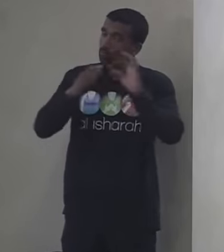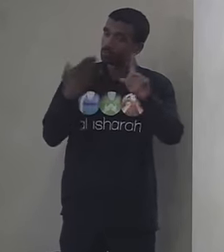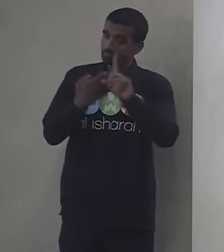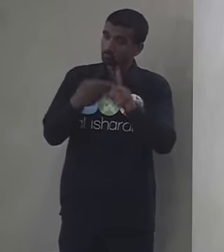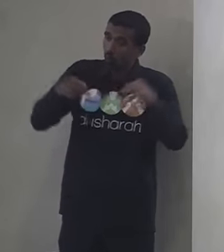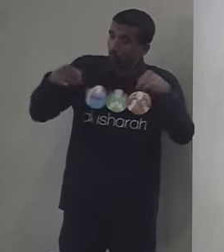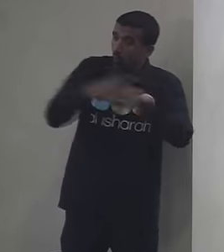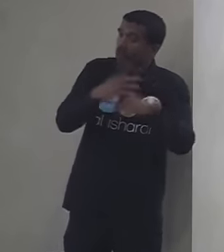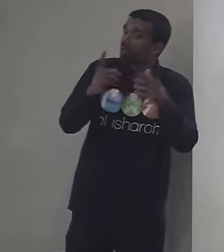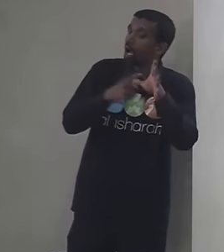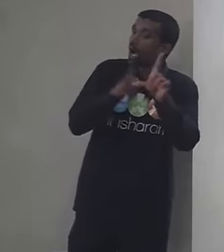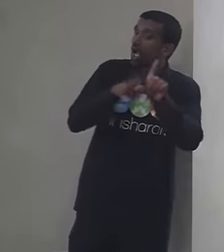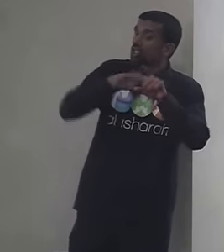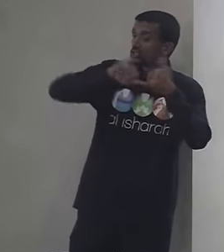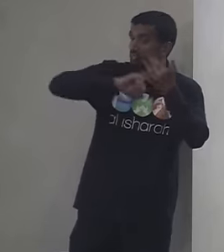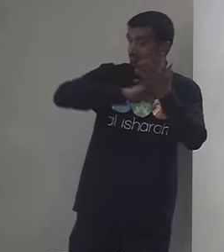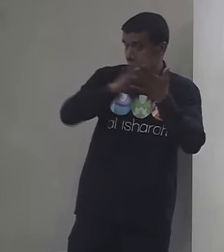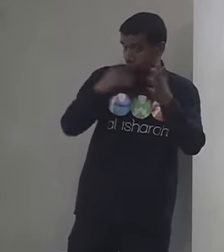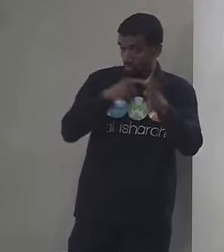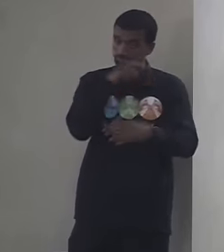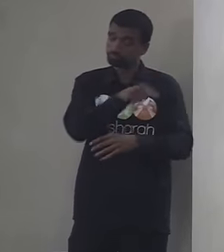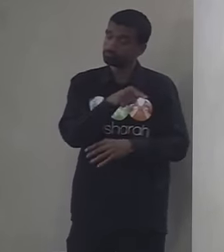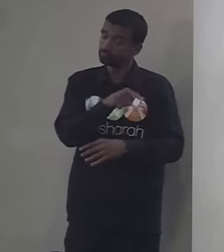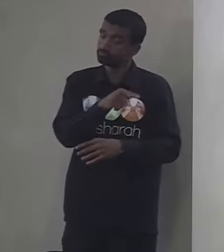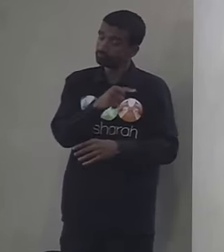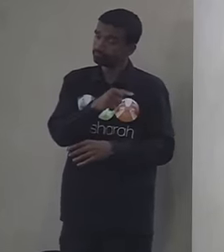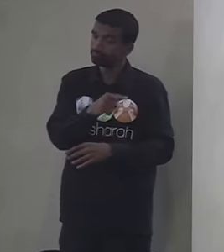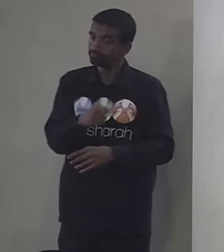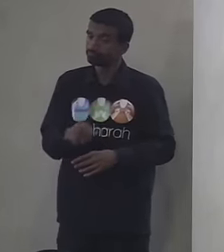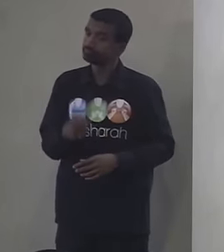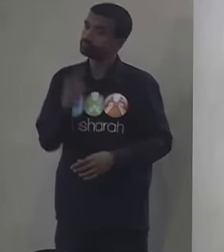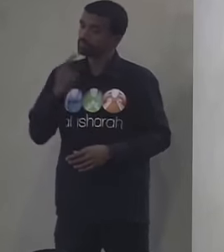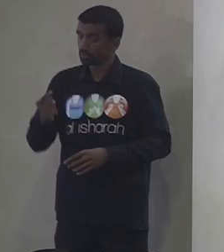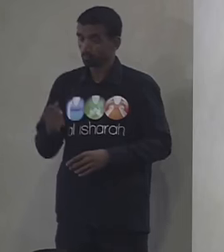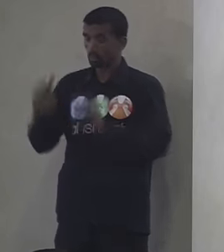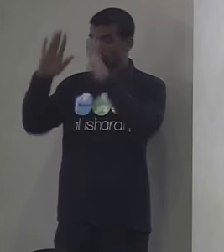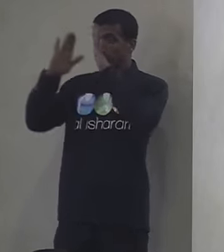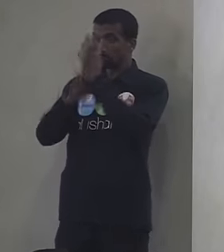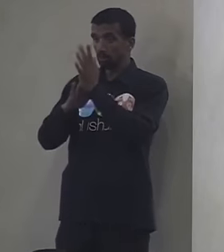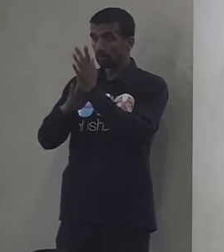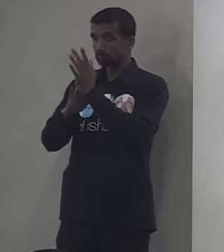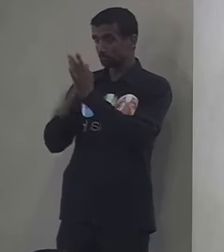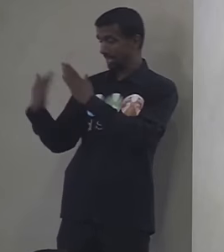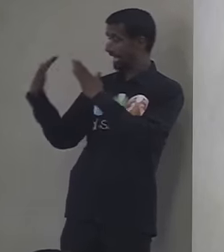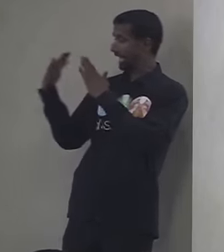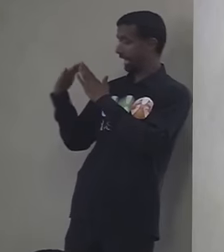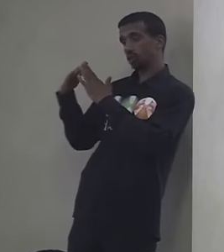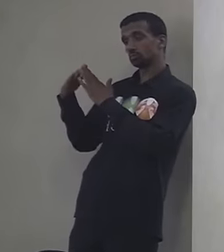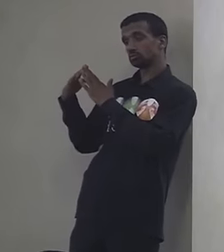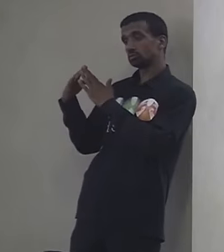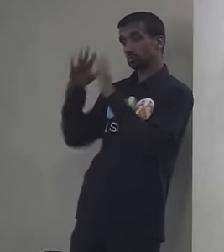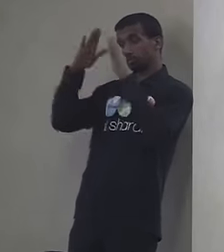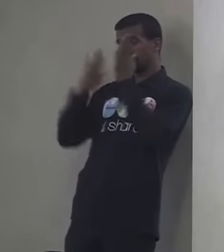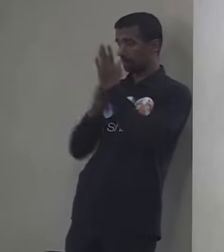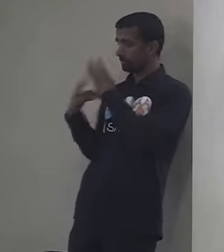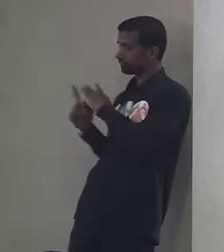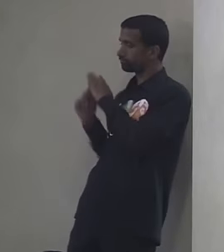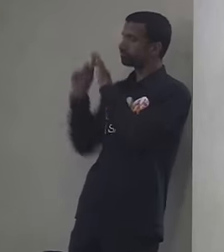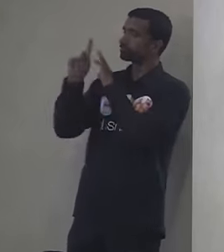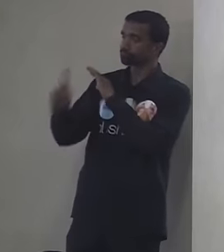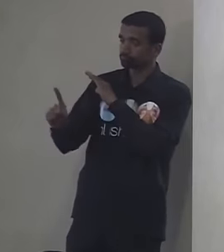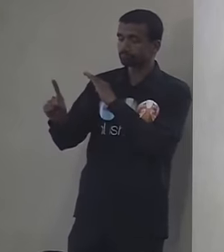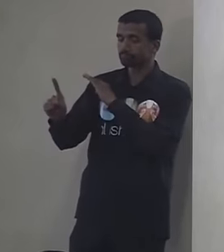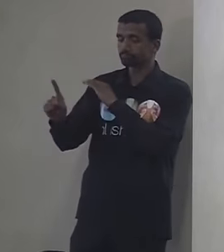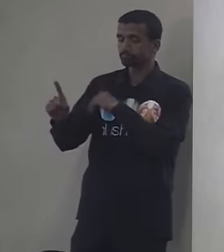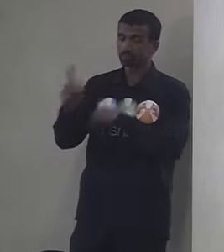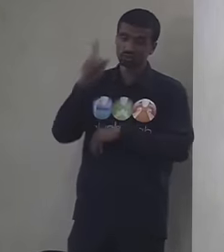وَسَلَّمْ ذَاتَ يَوْمٍ أَوْ لَيْلَى. The messenger came out of his house. I'm not sure if it was day or night time. In other words, I'm not